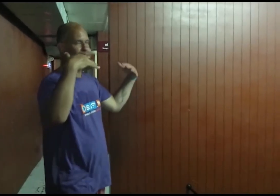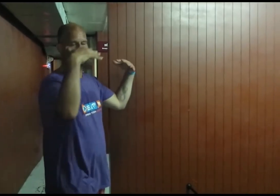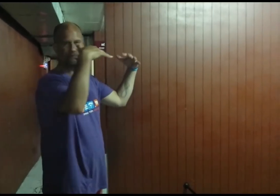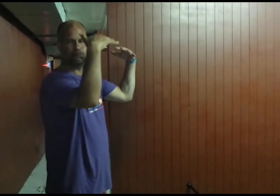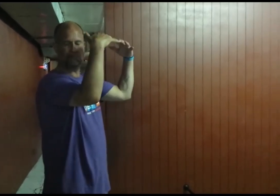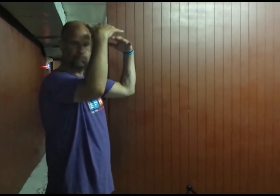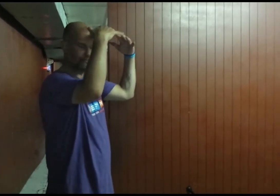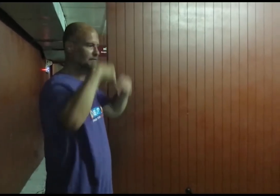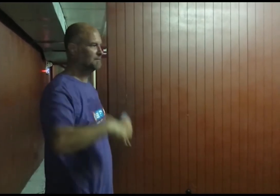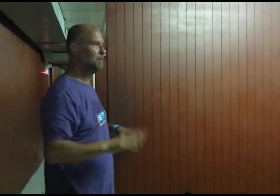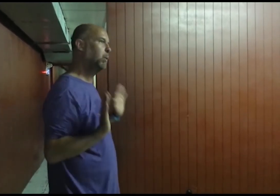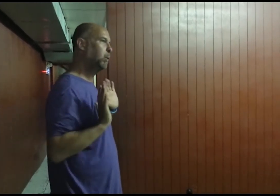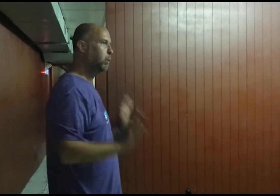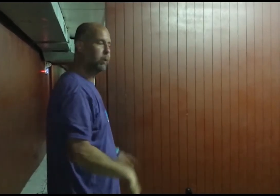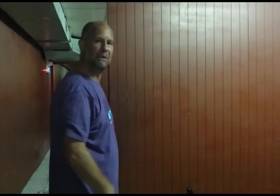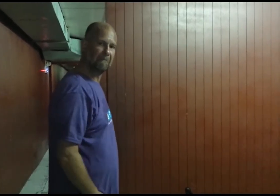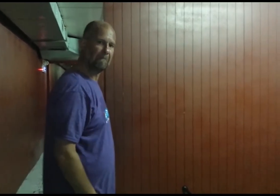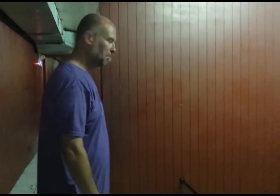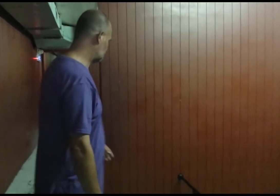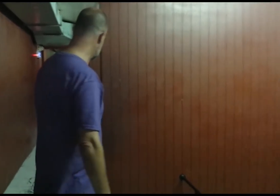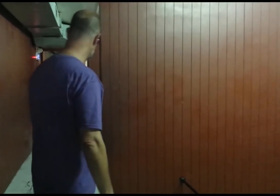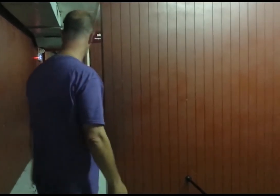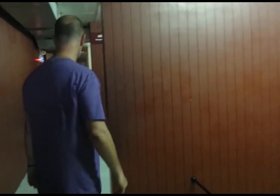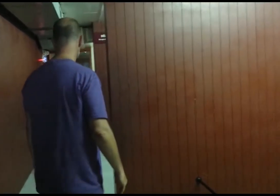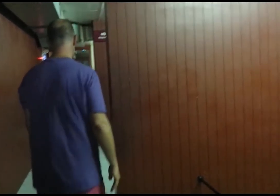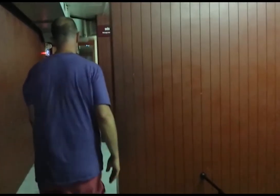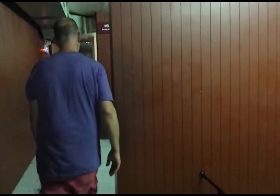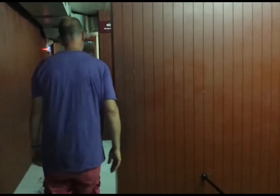Während oben Feuerwerk flog, ging hier alles routiniert weiter.